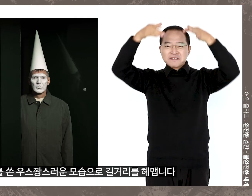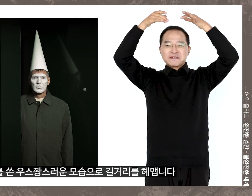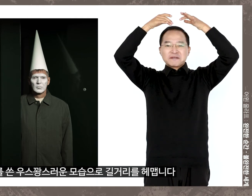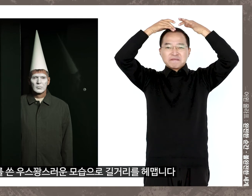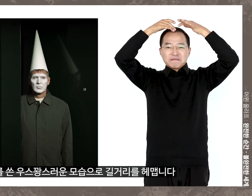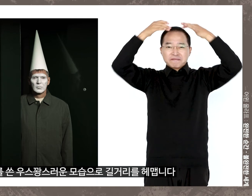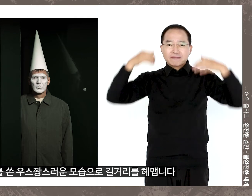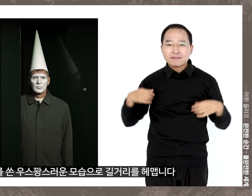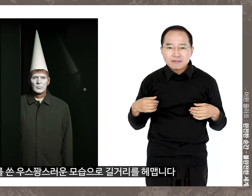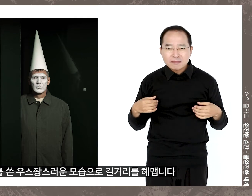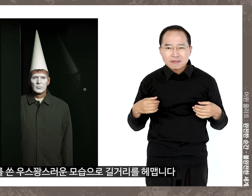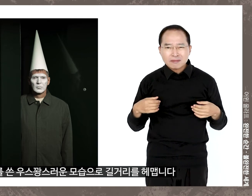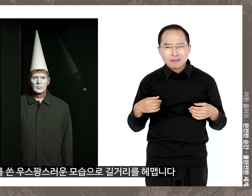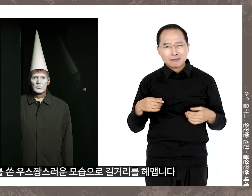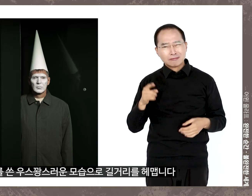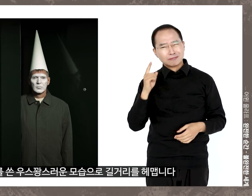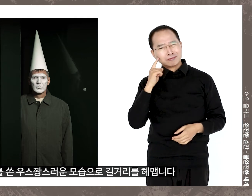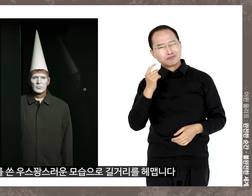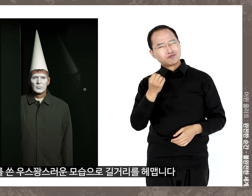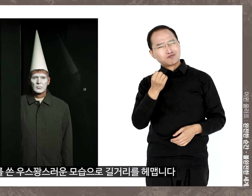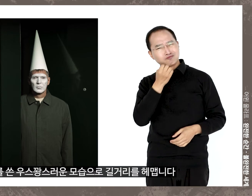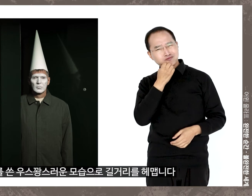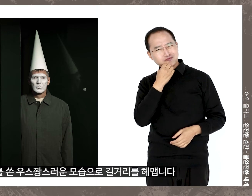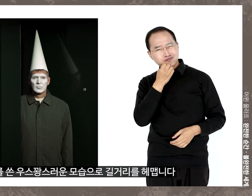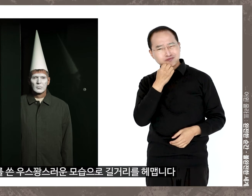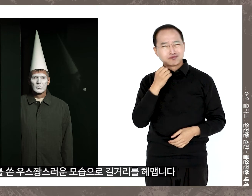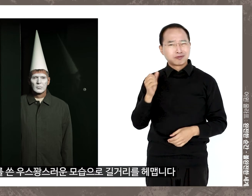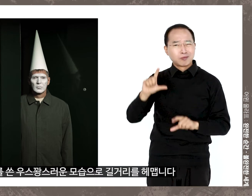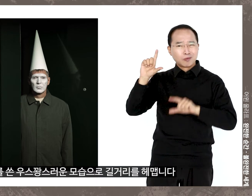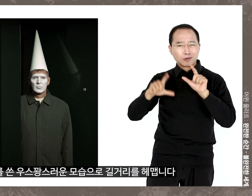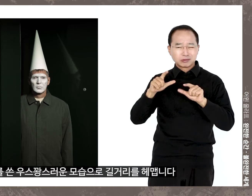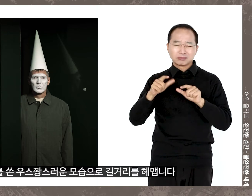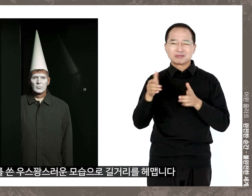우스꽝스러운 모습으로 길거리를 헤맵니다.